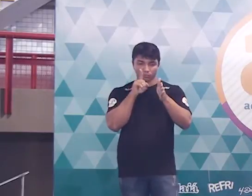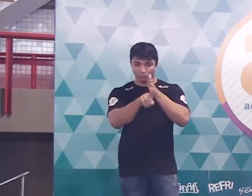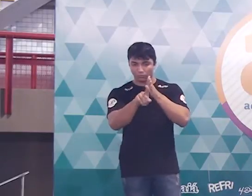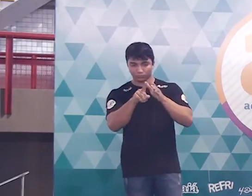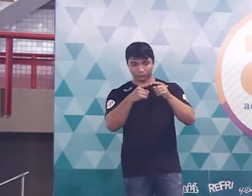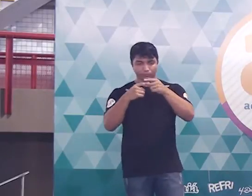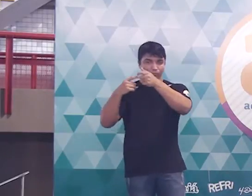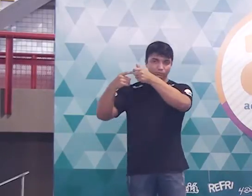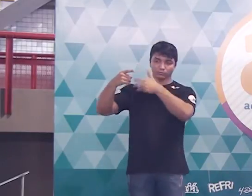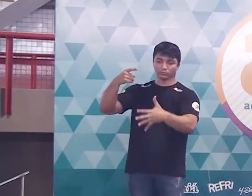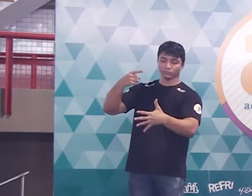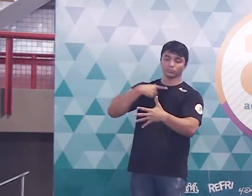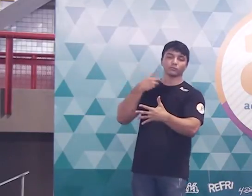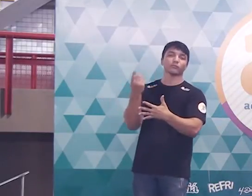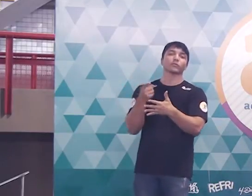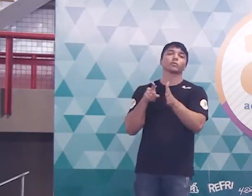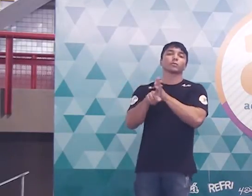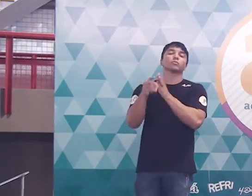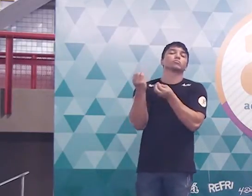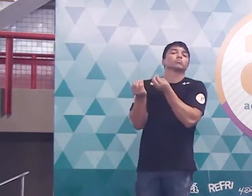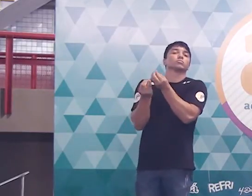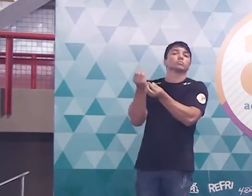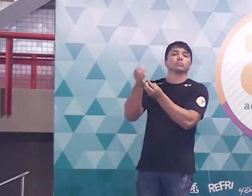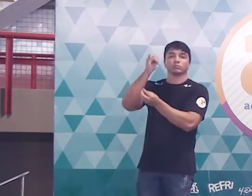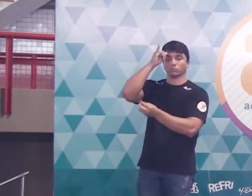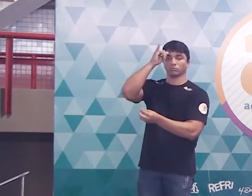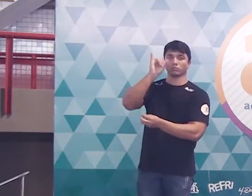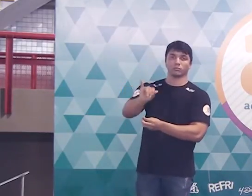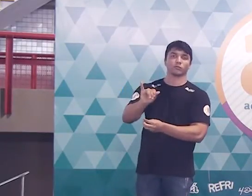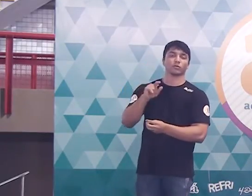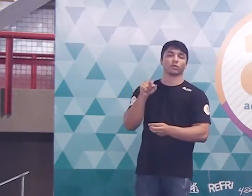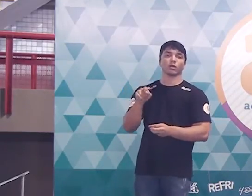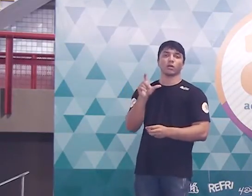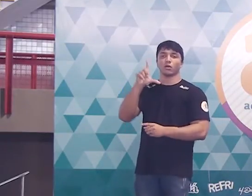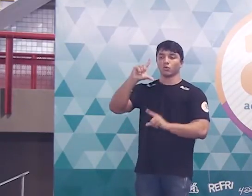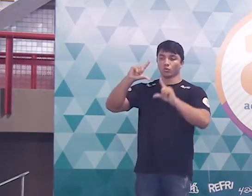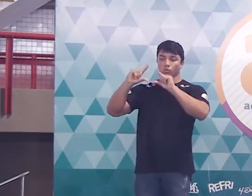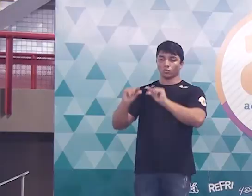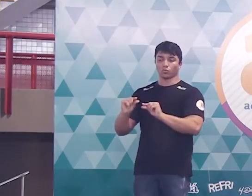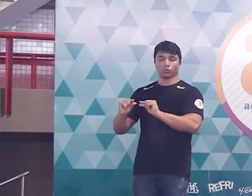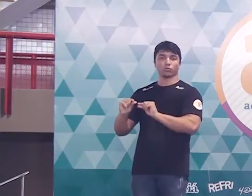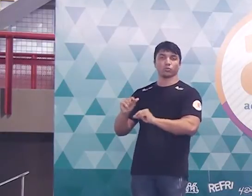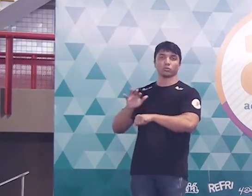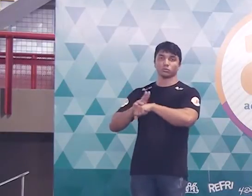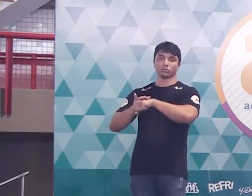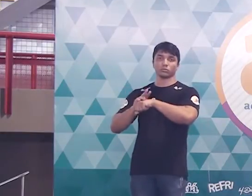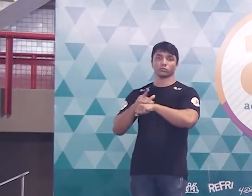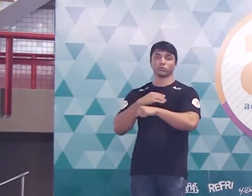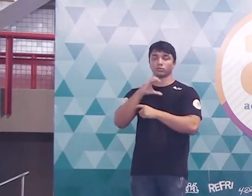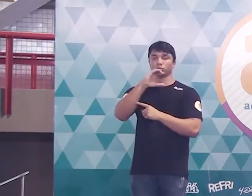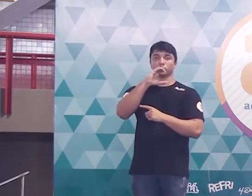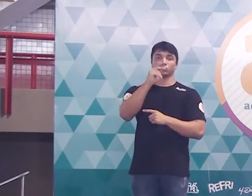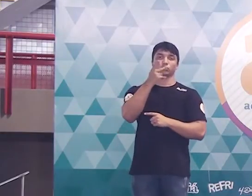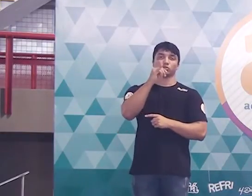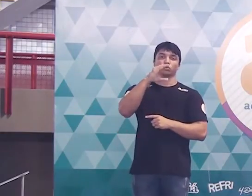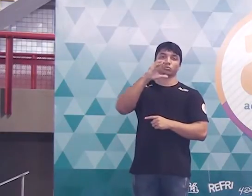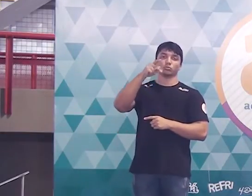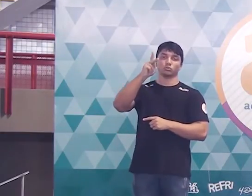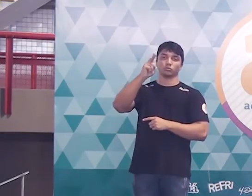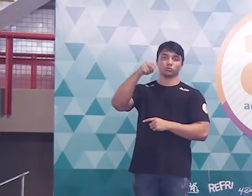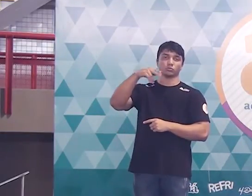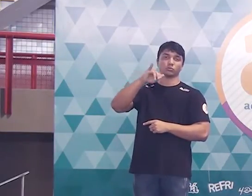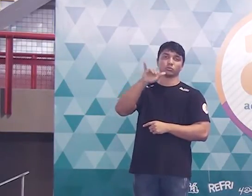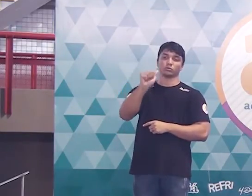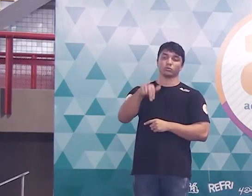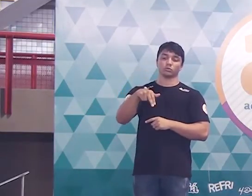questão e pergunta o que é que se deve fazer para diminuir o número de casos de chikungunya. Às vezes